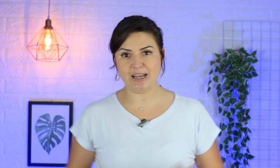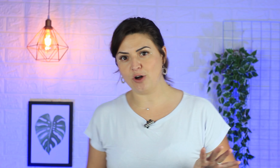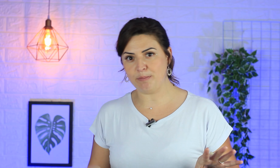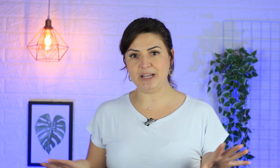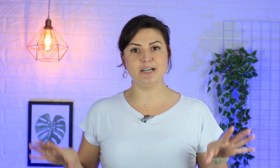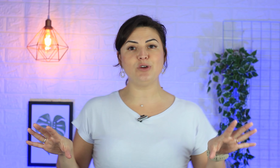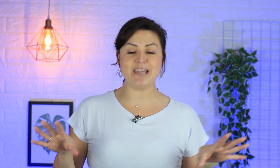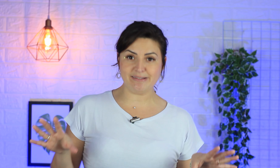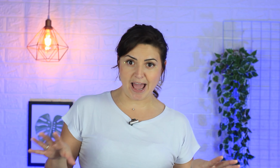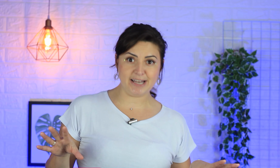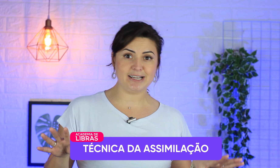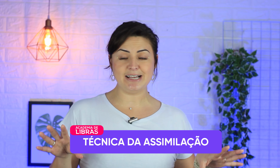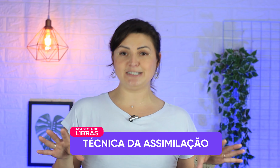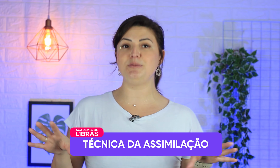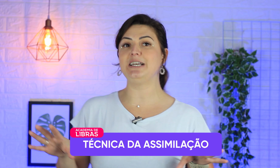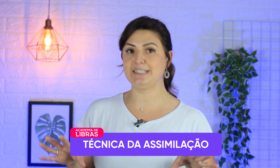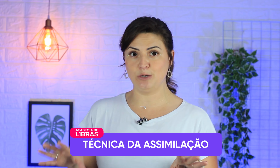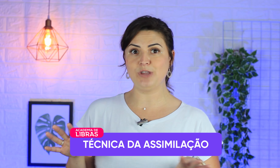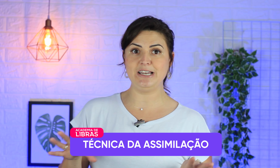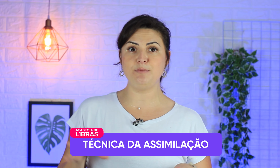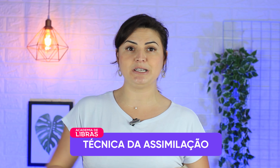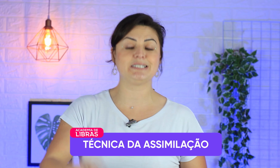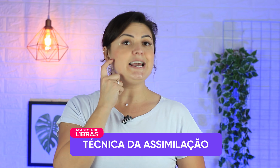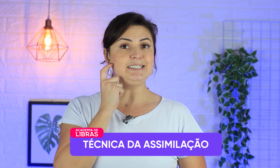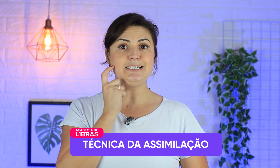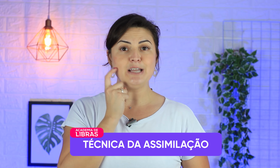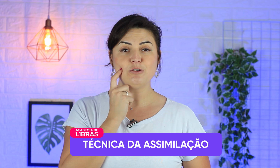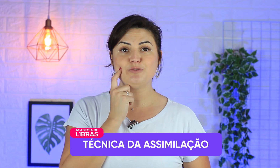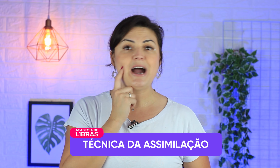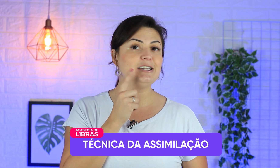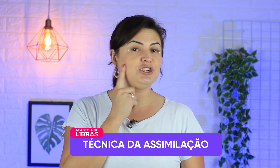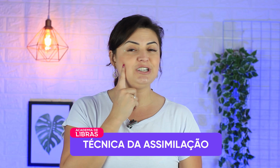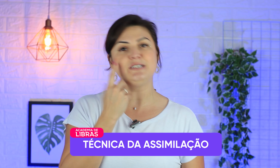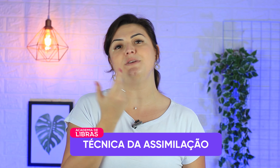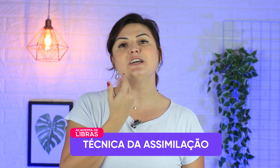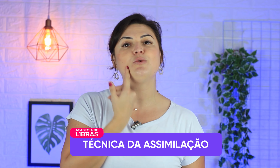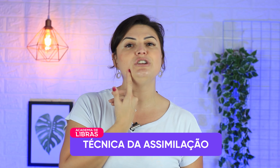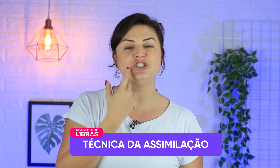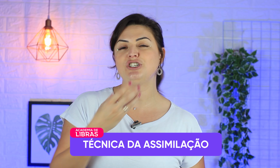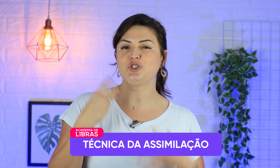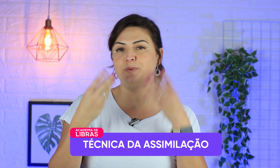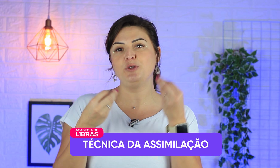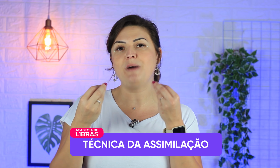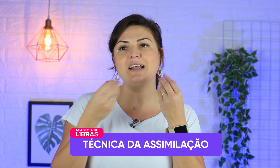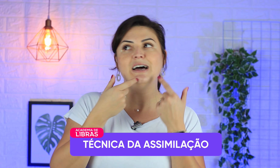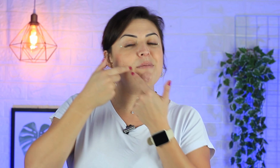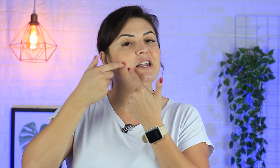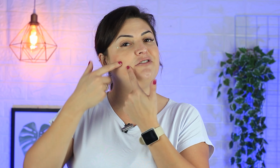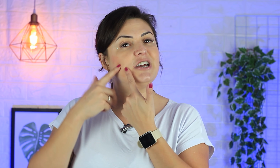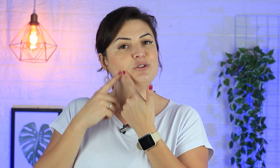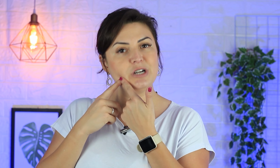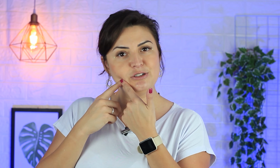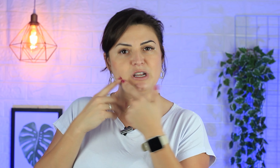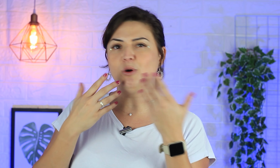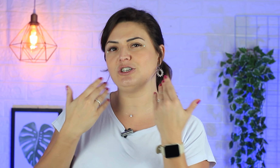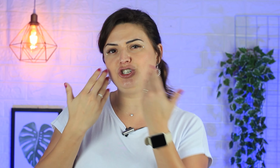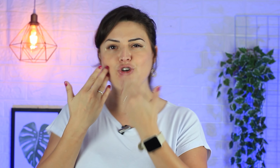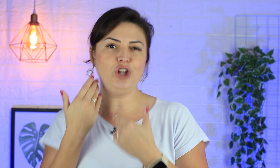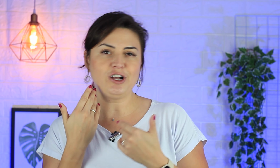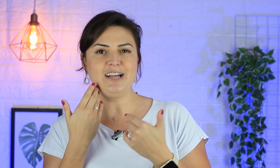bala, agora aplicando aqui a técnica da assimilação da Libras, esse sinal de bala, a gente assimila que quando a gente tá chupando bala, a bala fica no canto da boca, a gente coloca